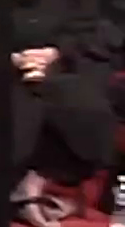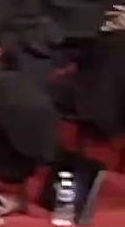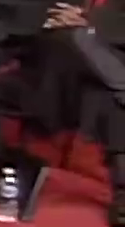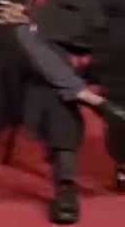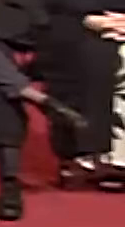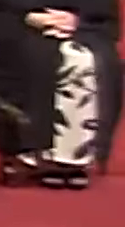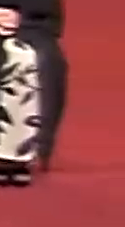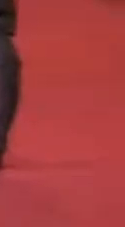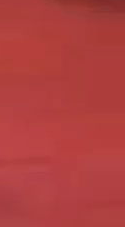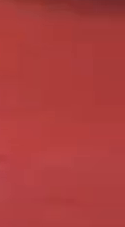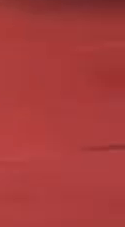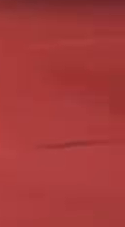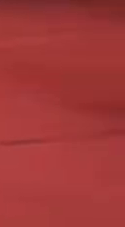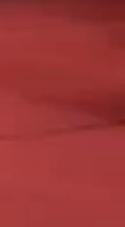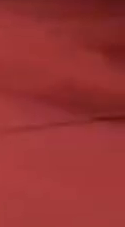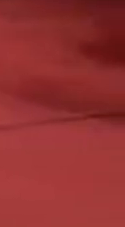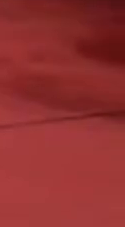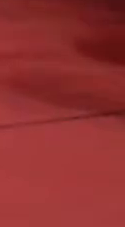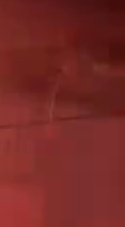Ratin Ketanbai Parikh.